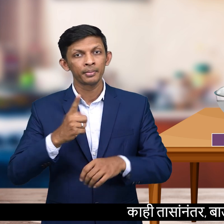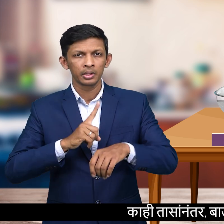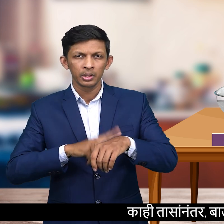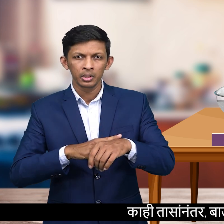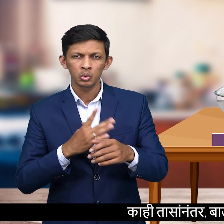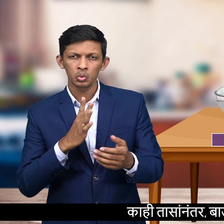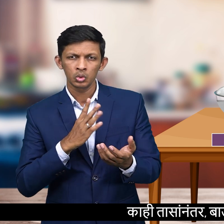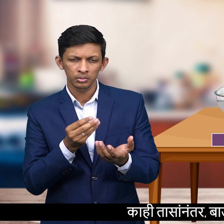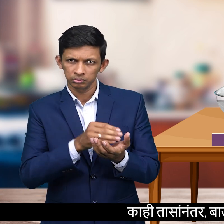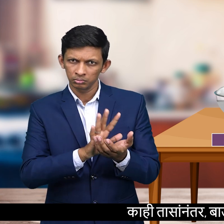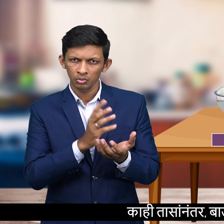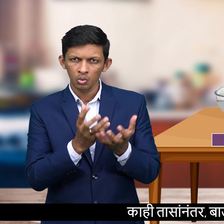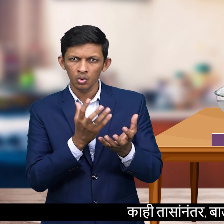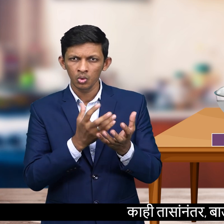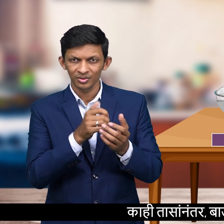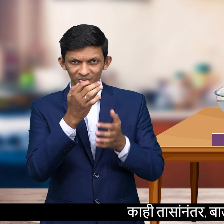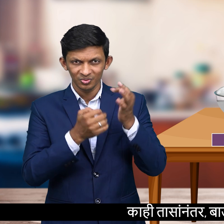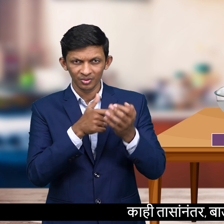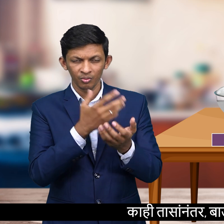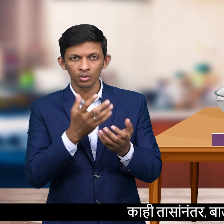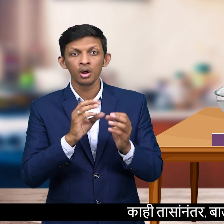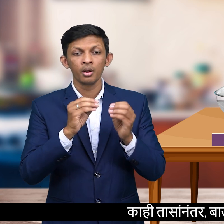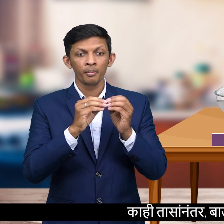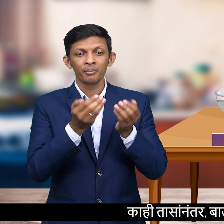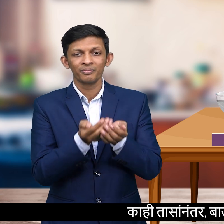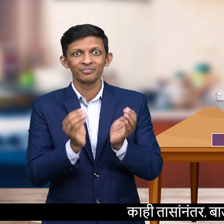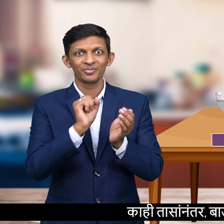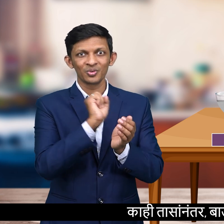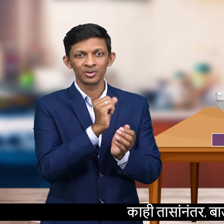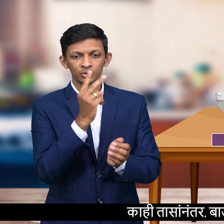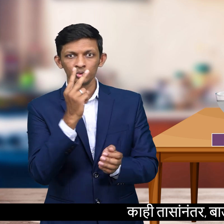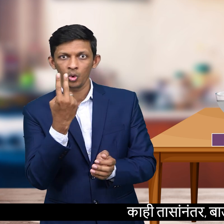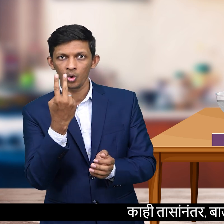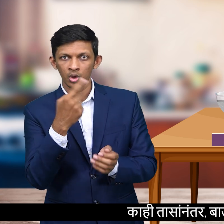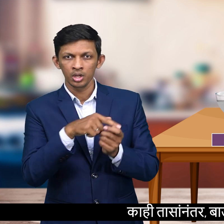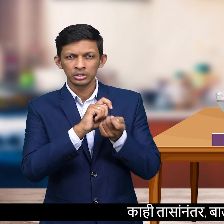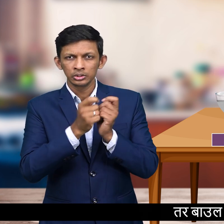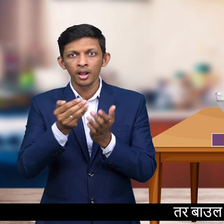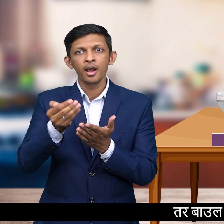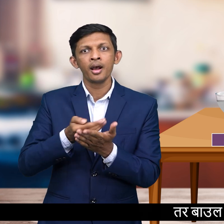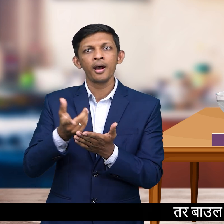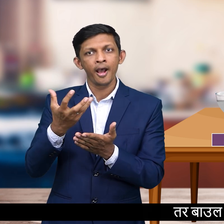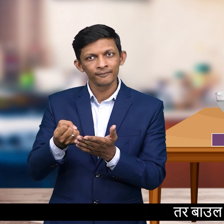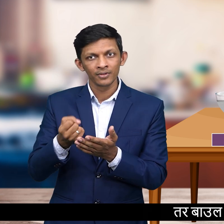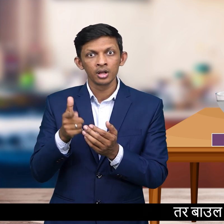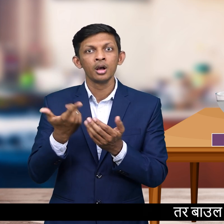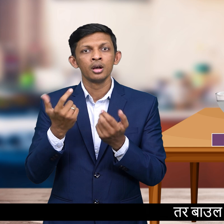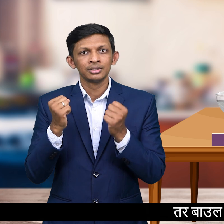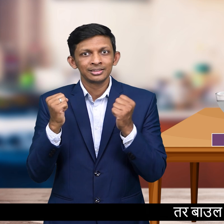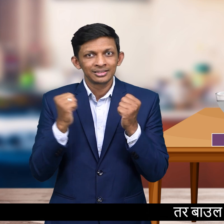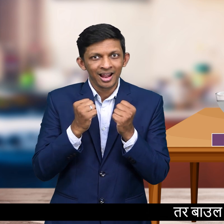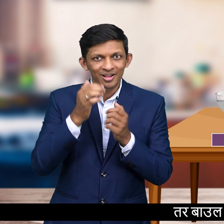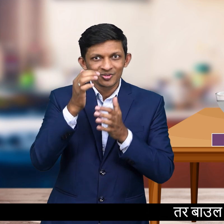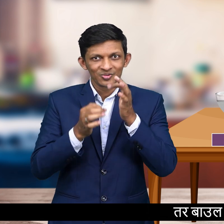काही तासांनंतर बाऊल 2 मधील कोमट दूध दह्यात बदलते, तर बाऊल 1